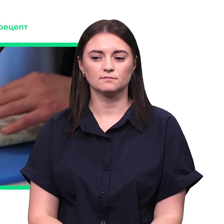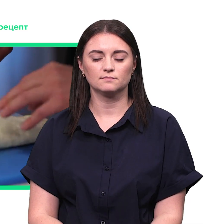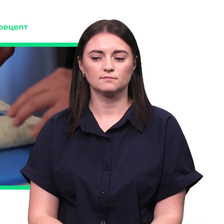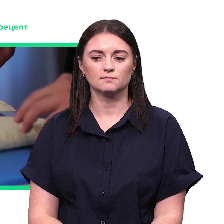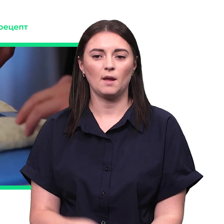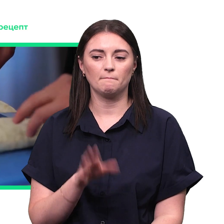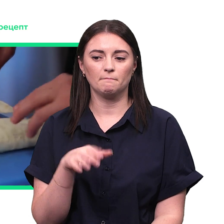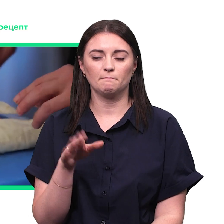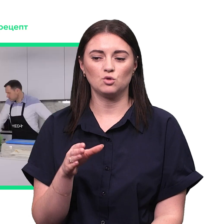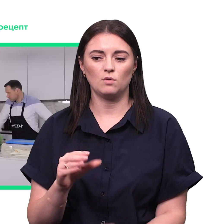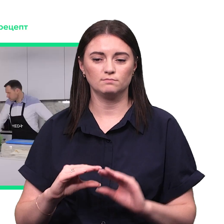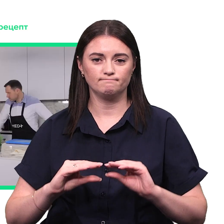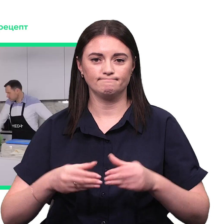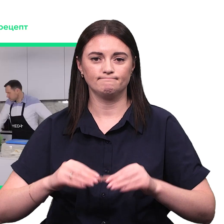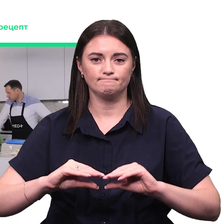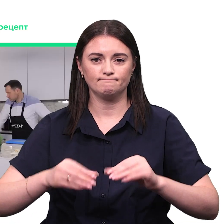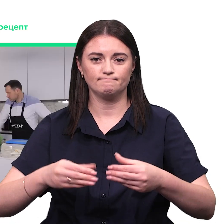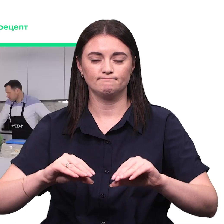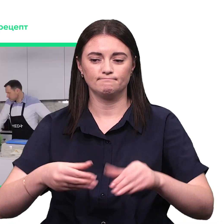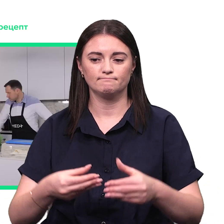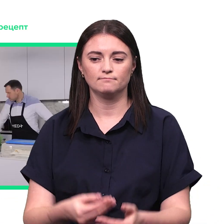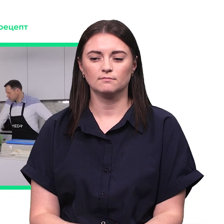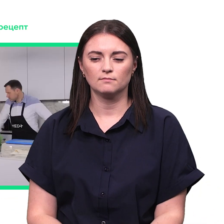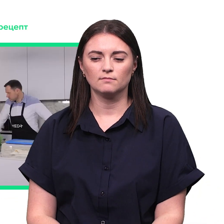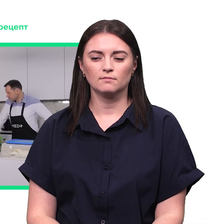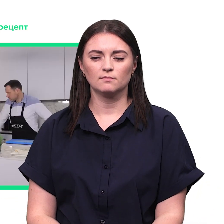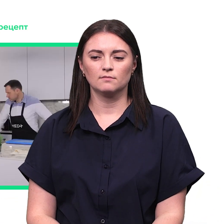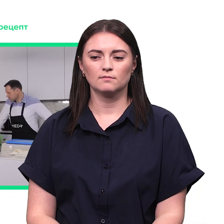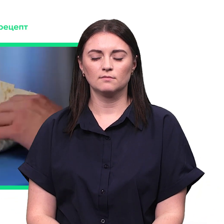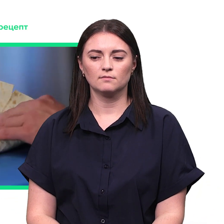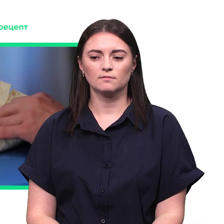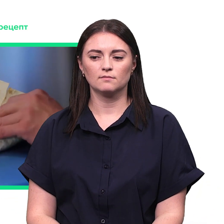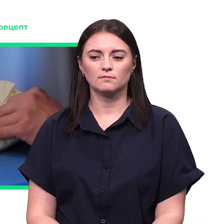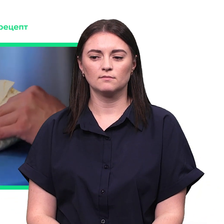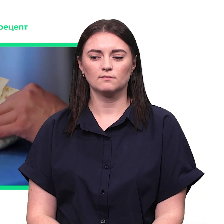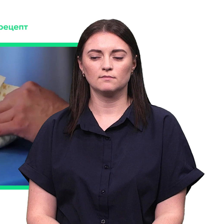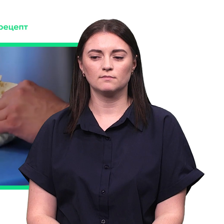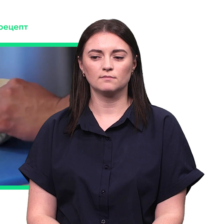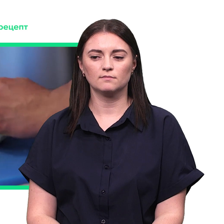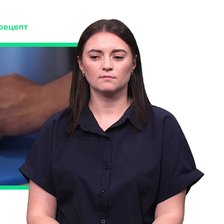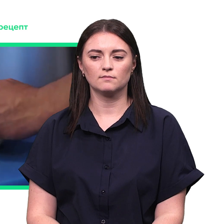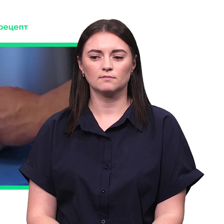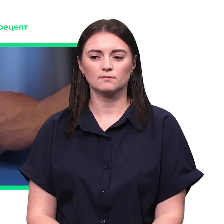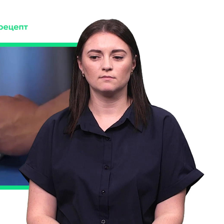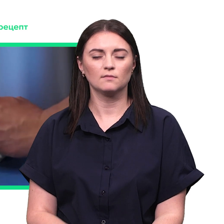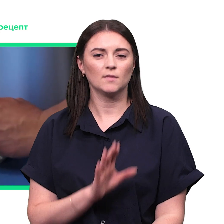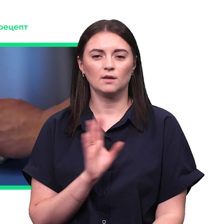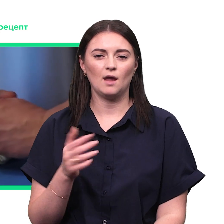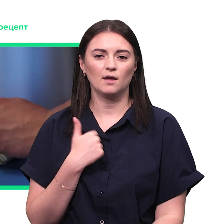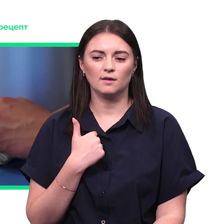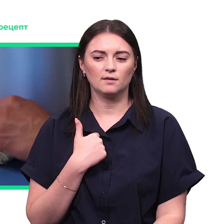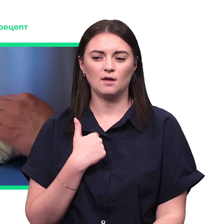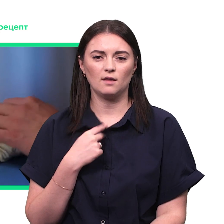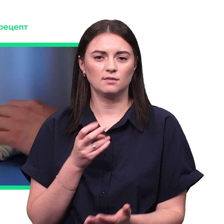И потом вот так смотри, держишь вот здесь края и начинку пальцами придерживаешь. Не, Влад, я